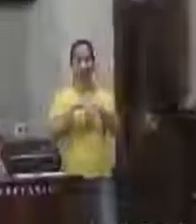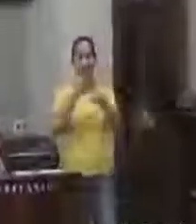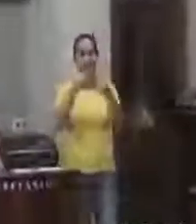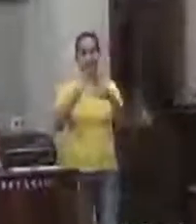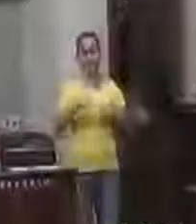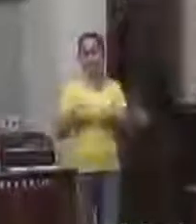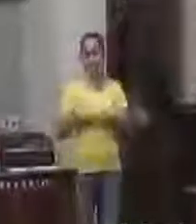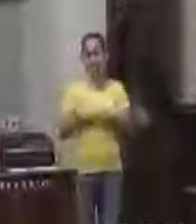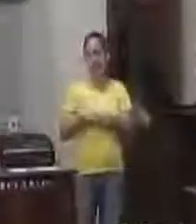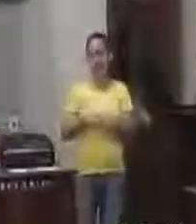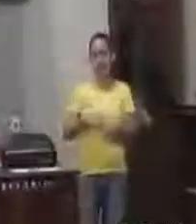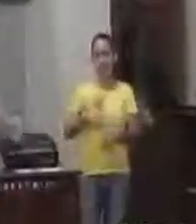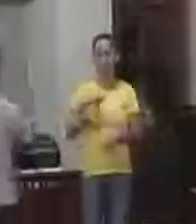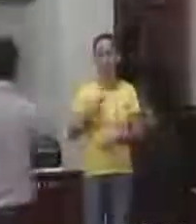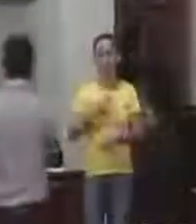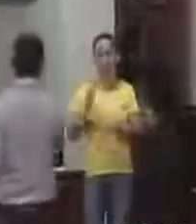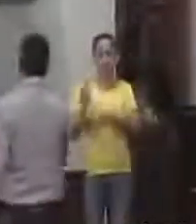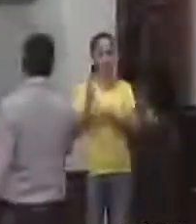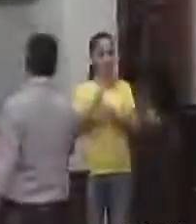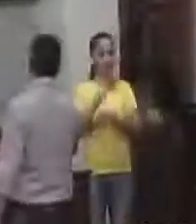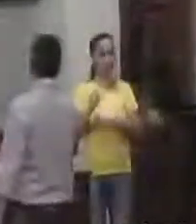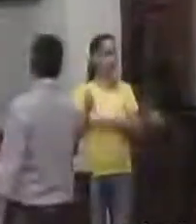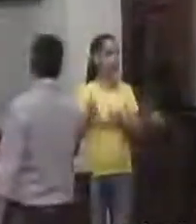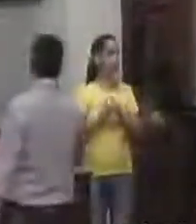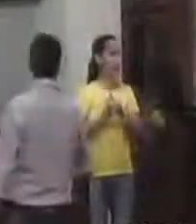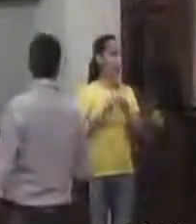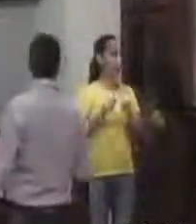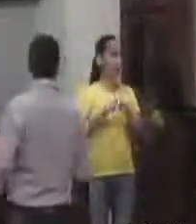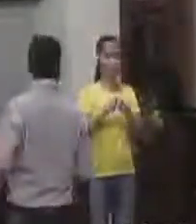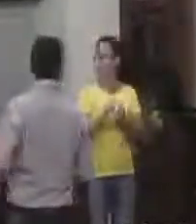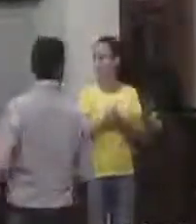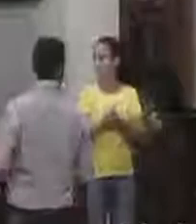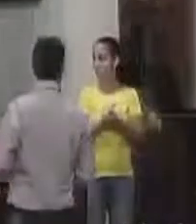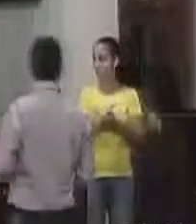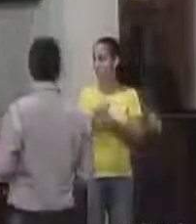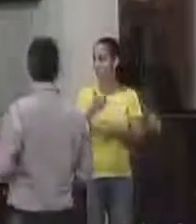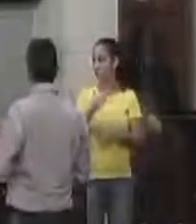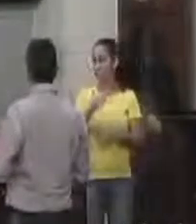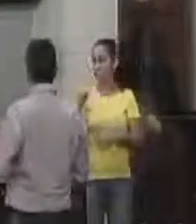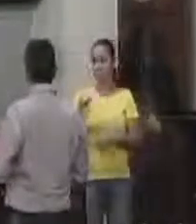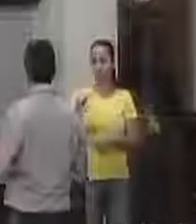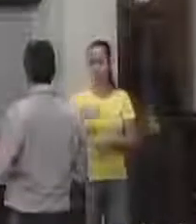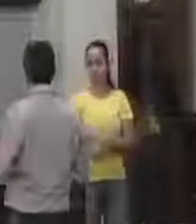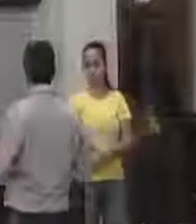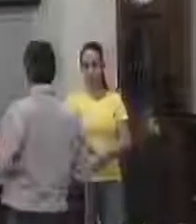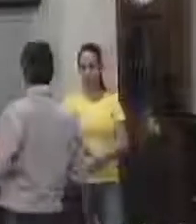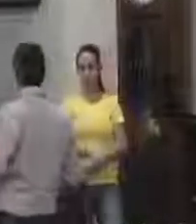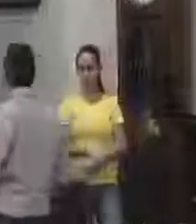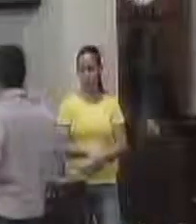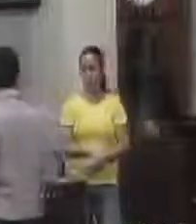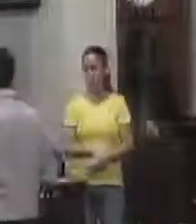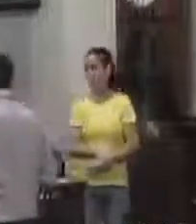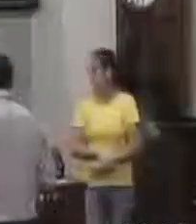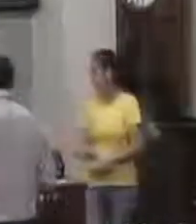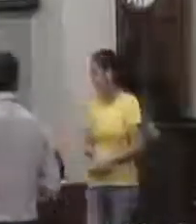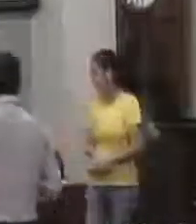vai tentar reparar. A senhora, o microfone está com a senhora por 10 minutos.